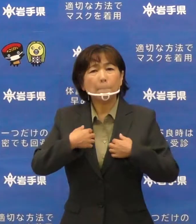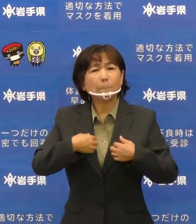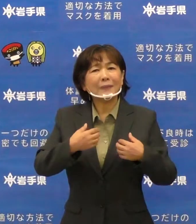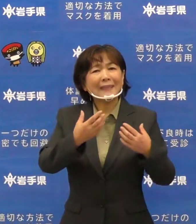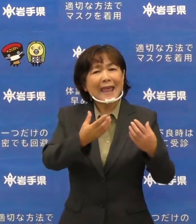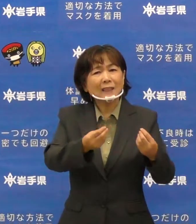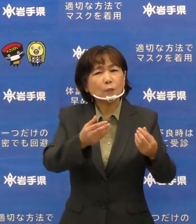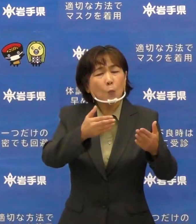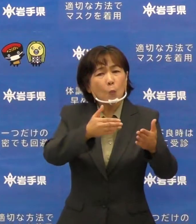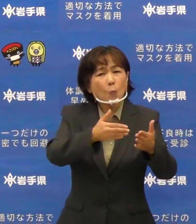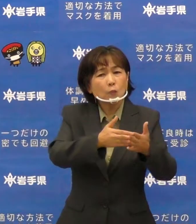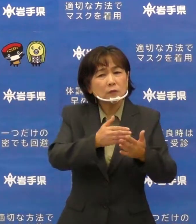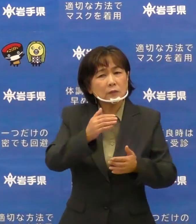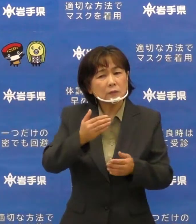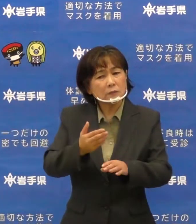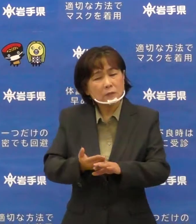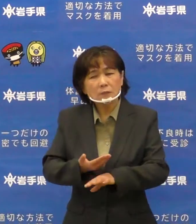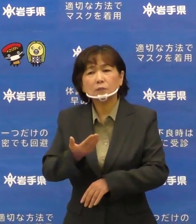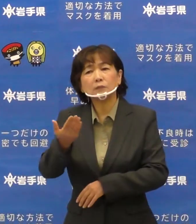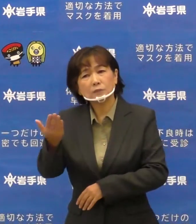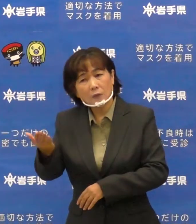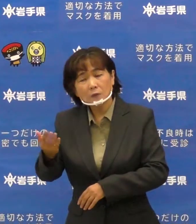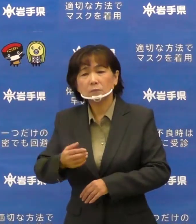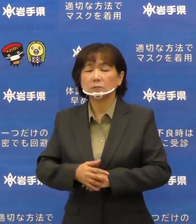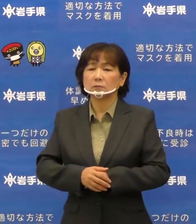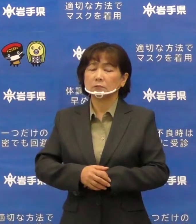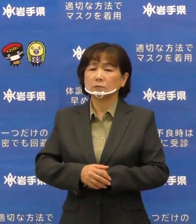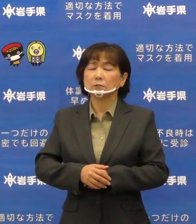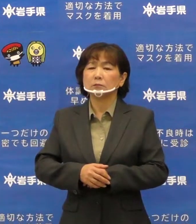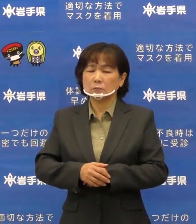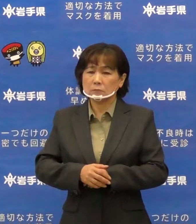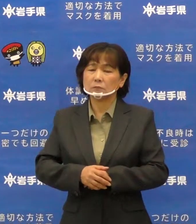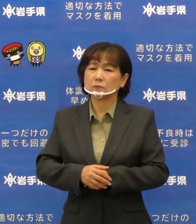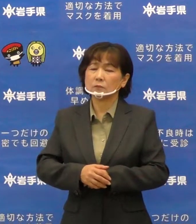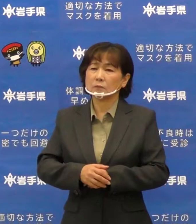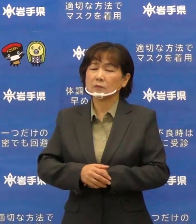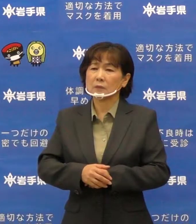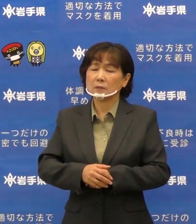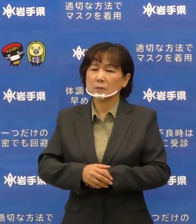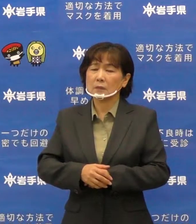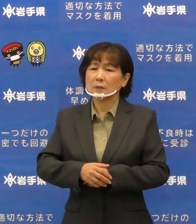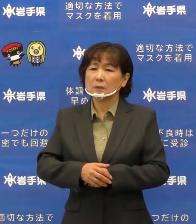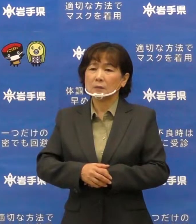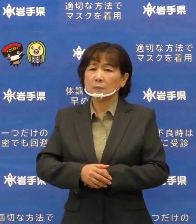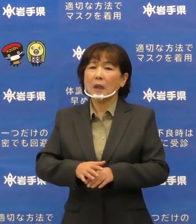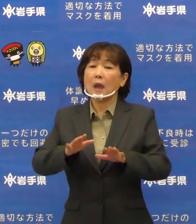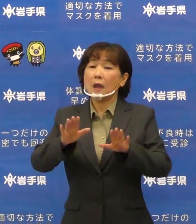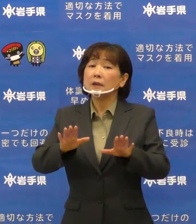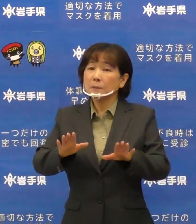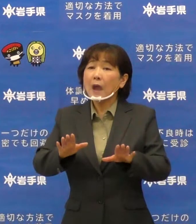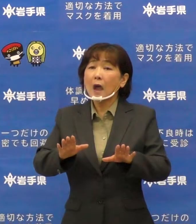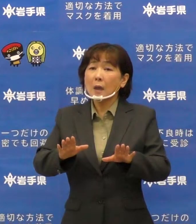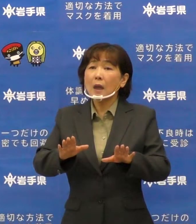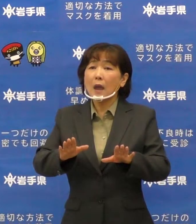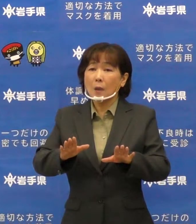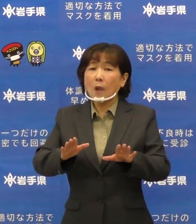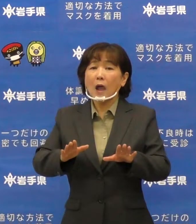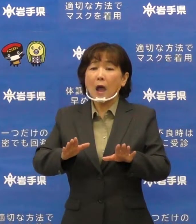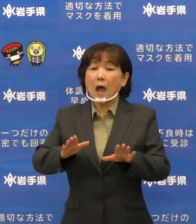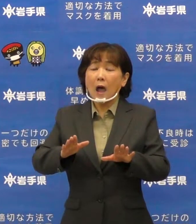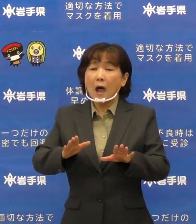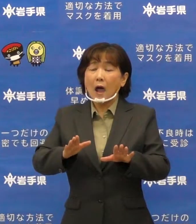選挙の届け出がなされなければ、実際まだ立候補というのは確定しませんので